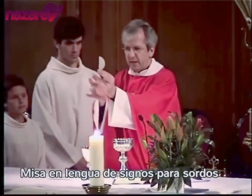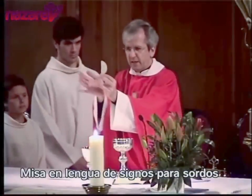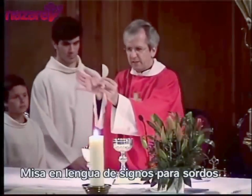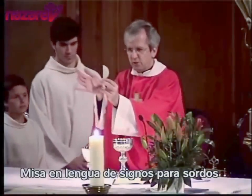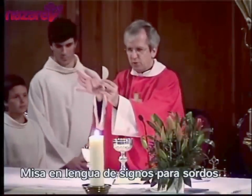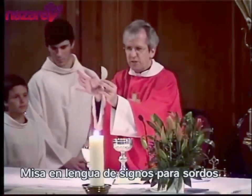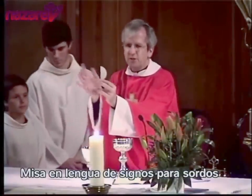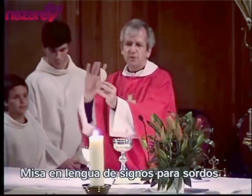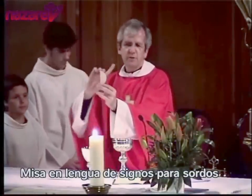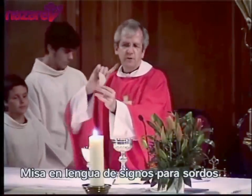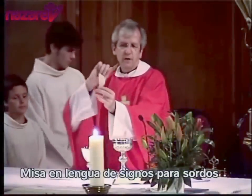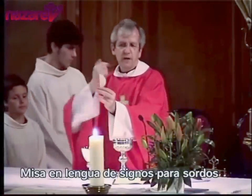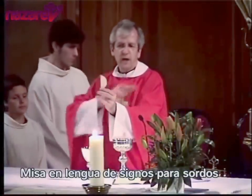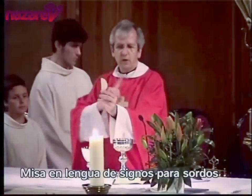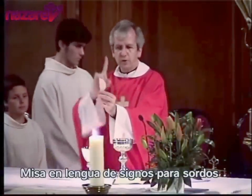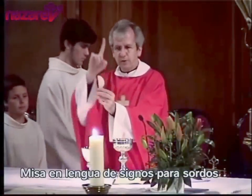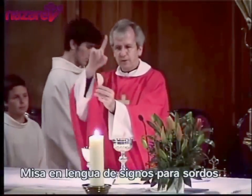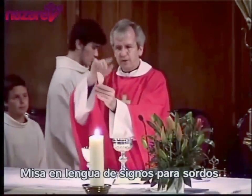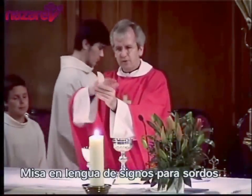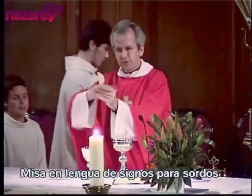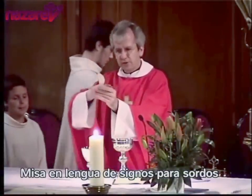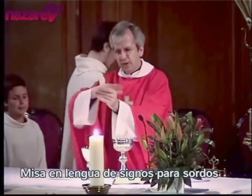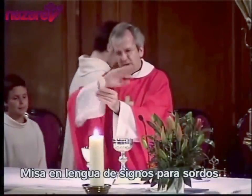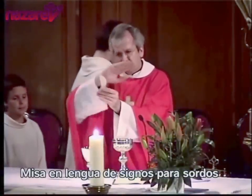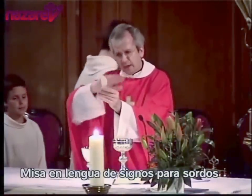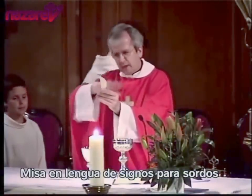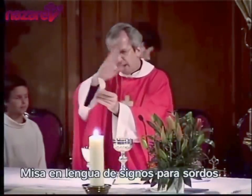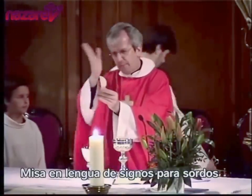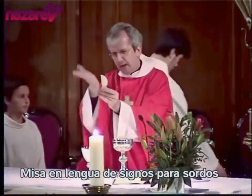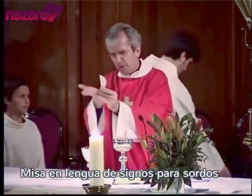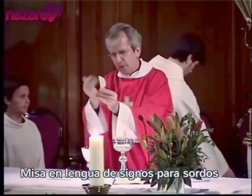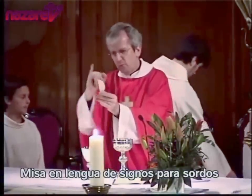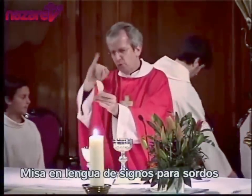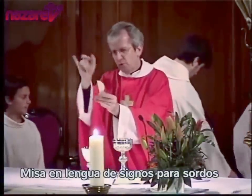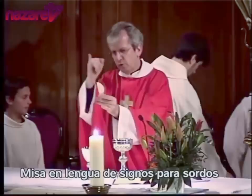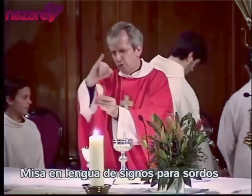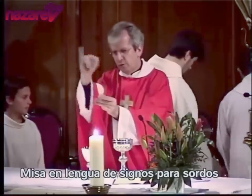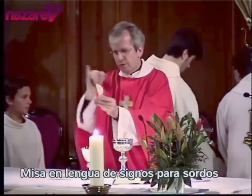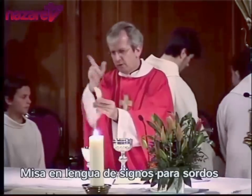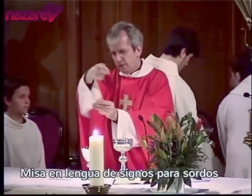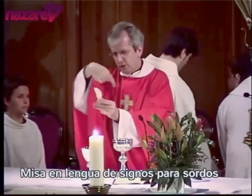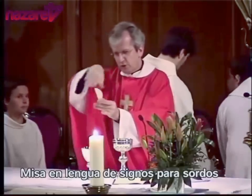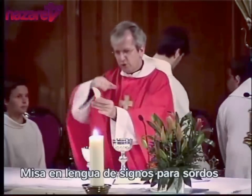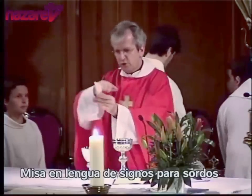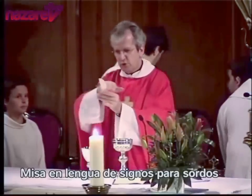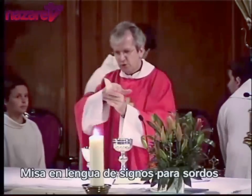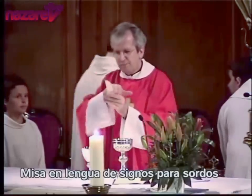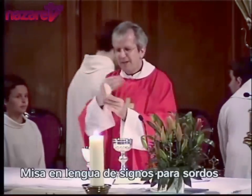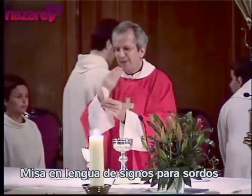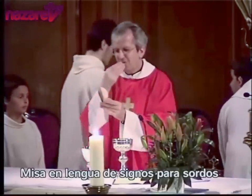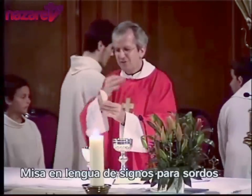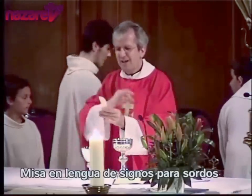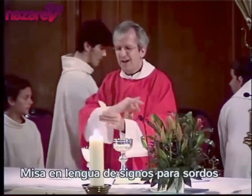Este es Jesucristo, el Cordero de Dios, que quita el pecado del mundo. Dichosos